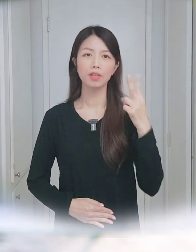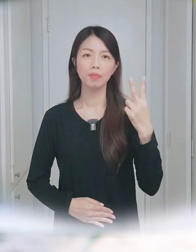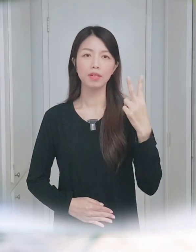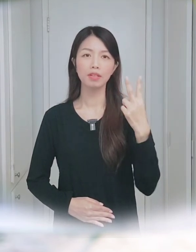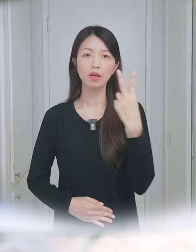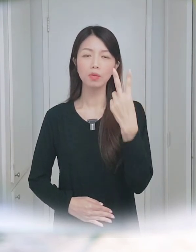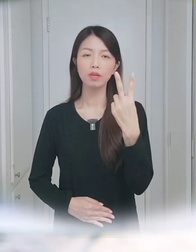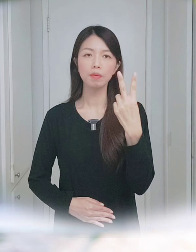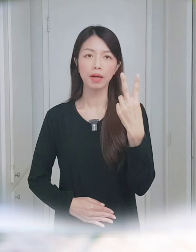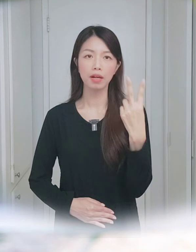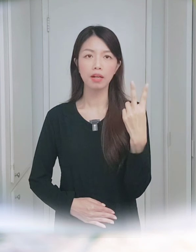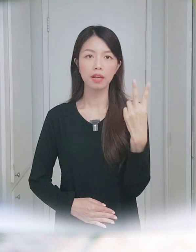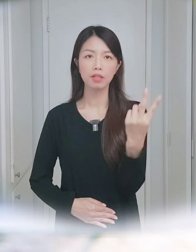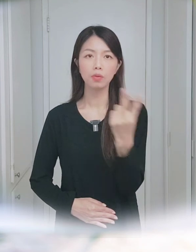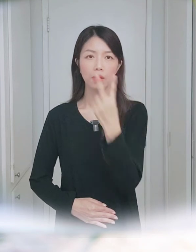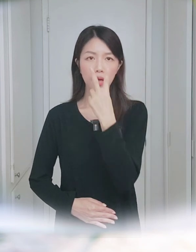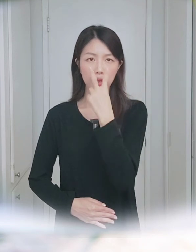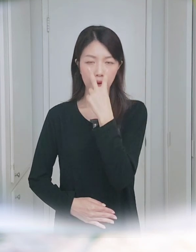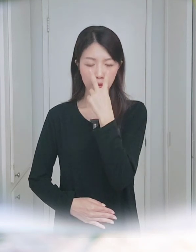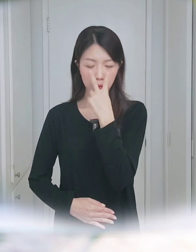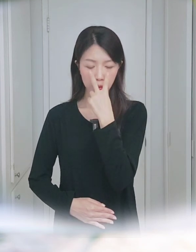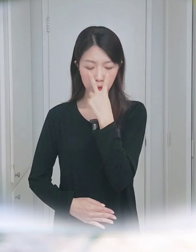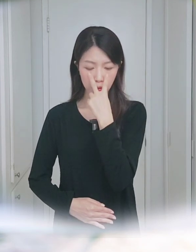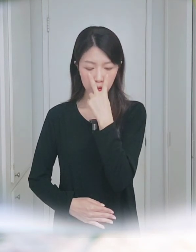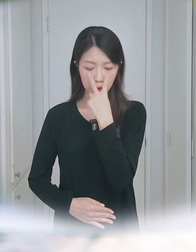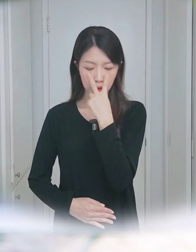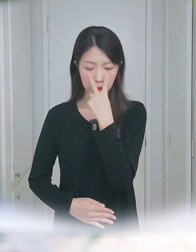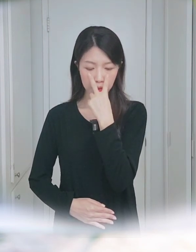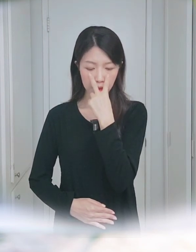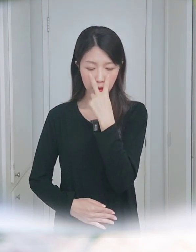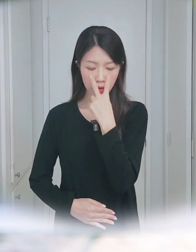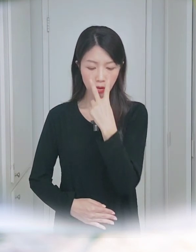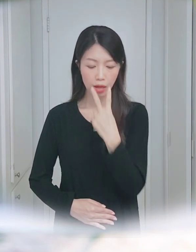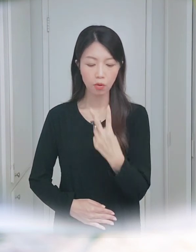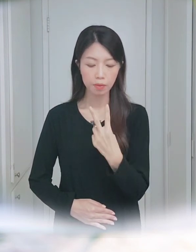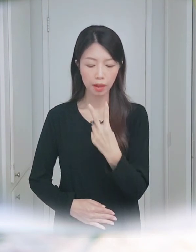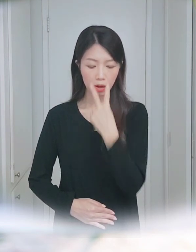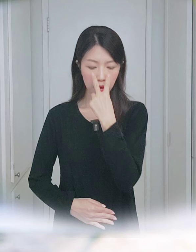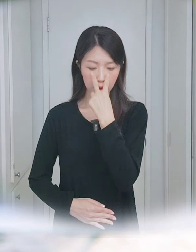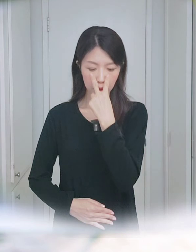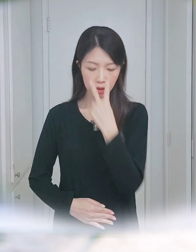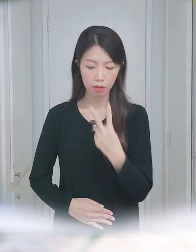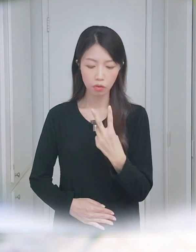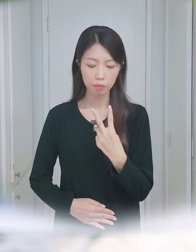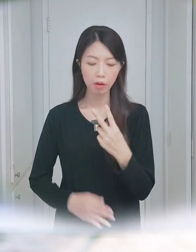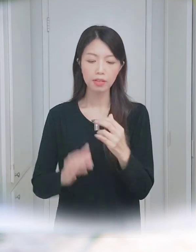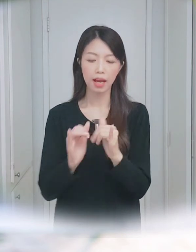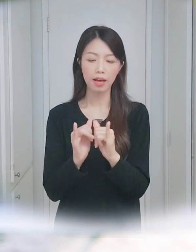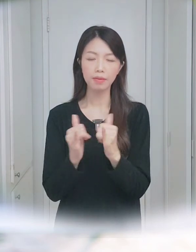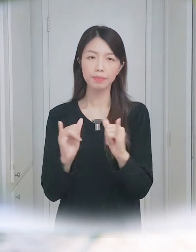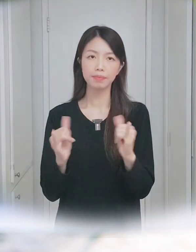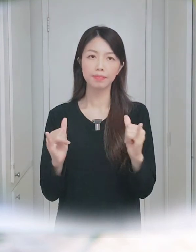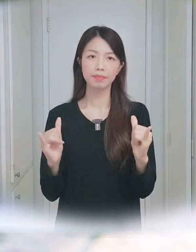검지하고 중지를 펴셔서 손등이 밖을 향하게 하시고 양쪽 눈 밑에서 그대로 내려오시면 돼요.